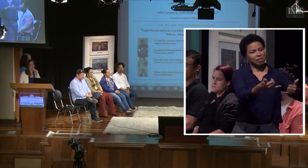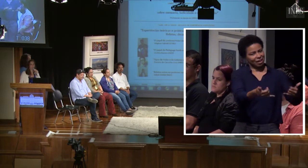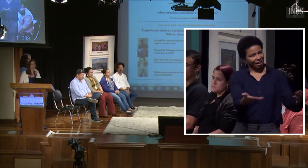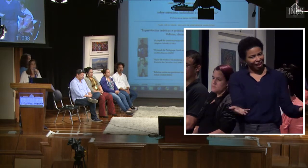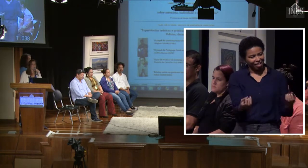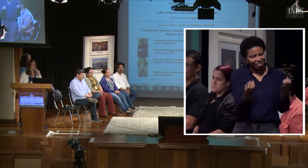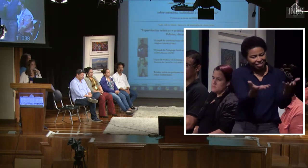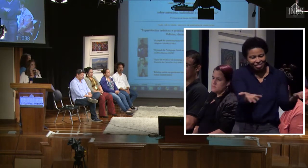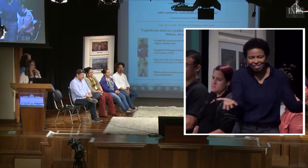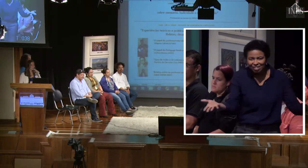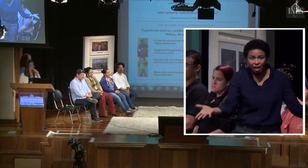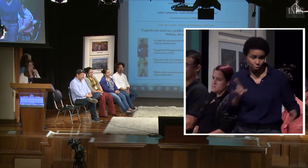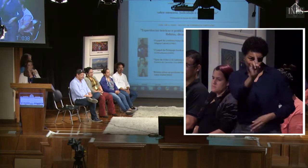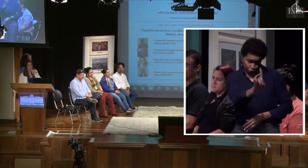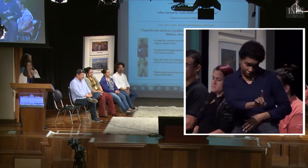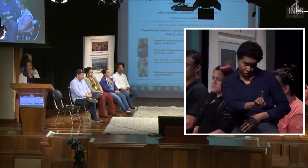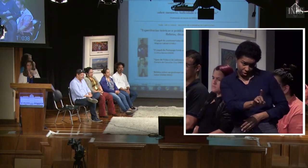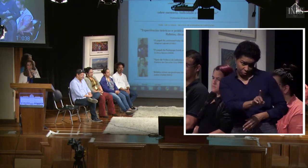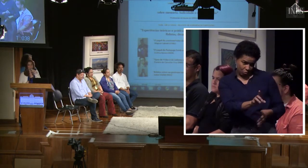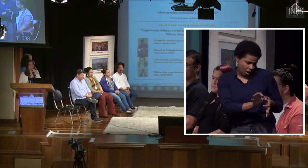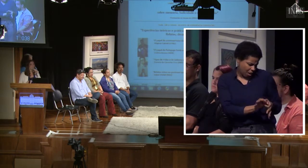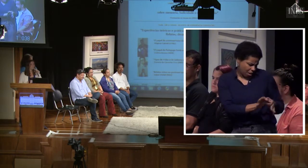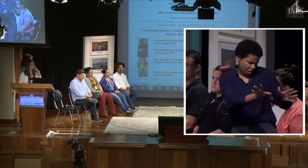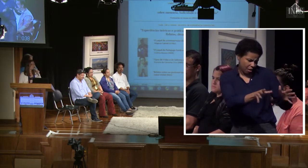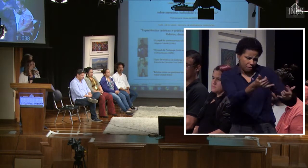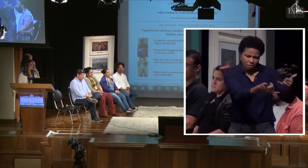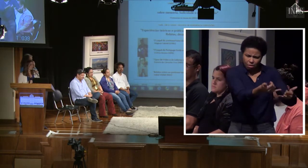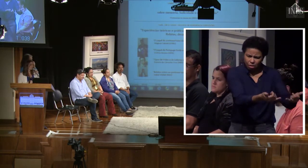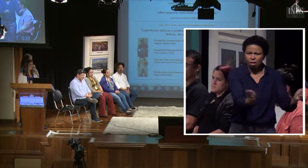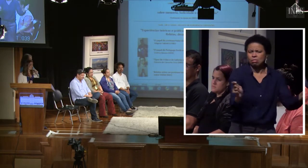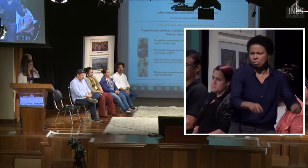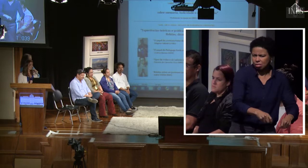como um direito, né, a brincadeira livre, né, essa